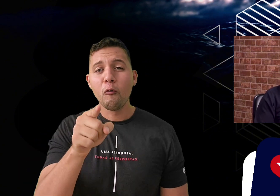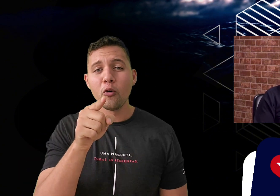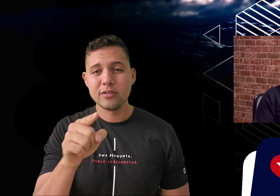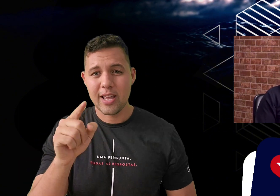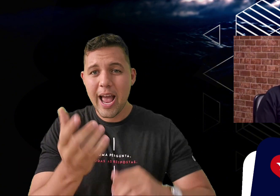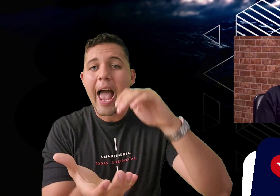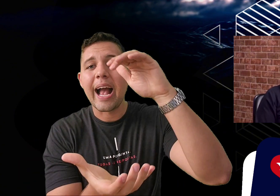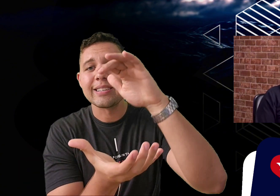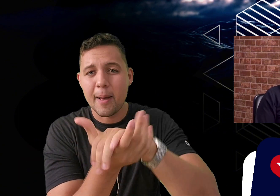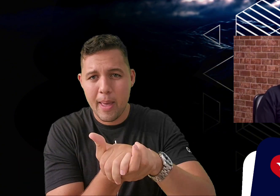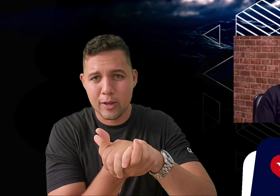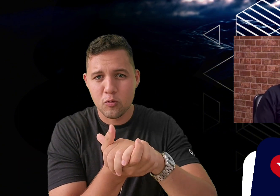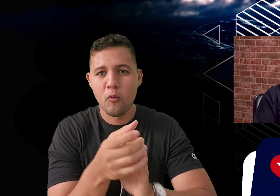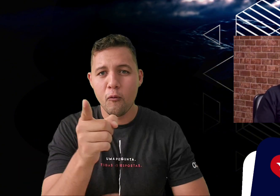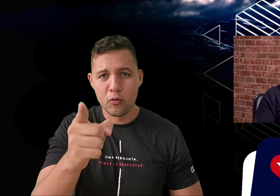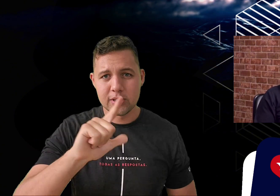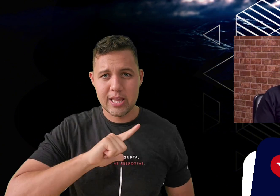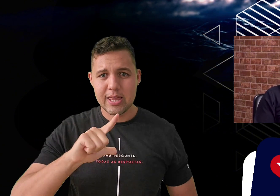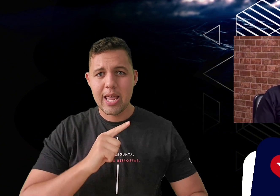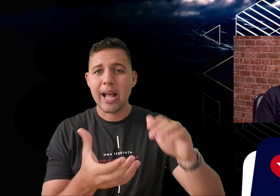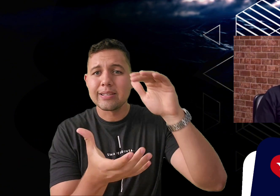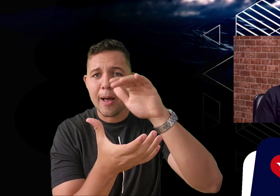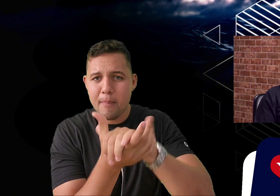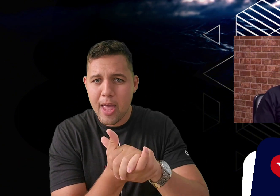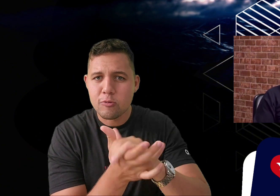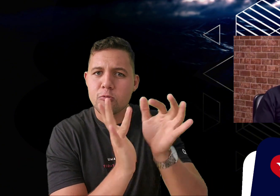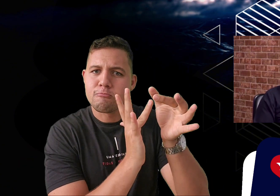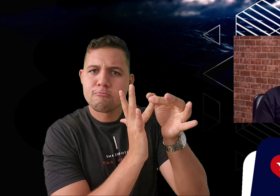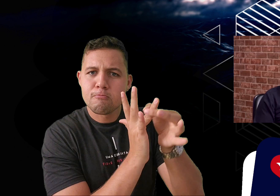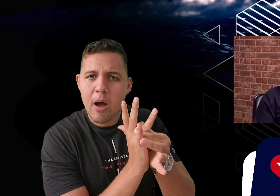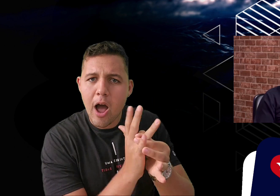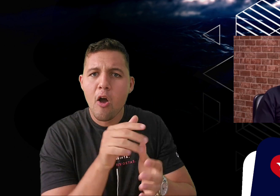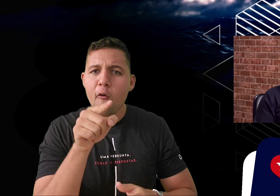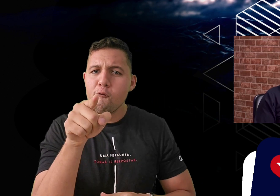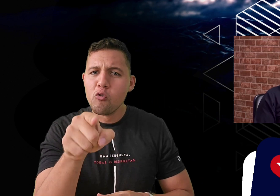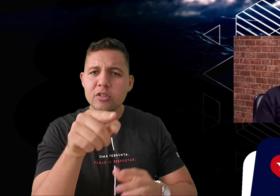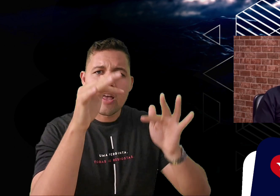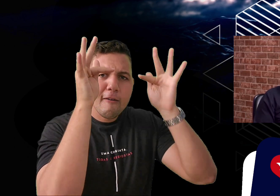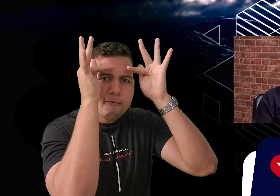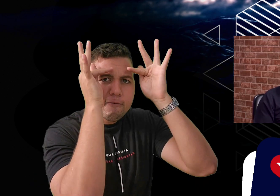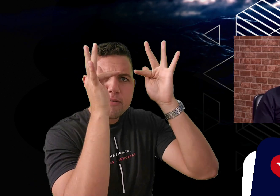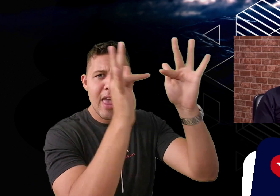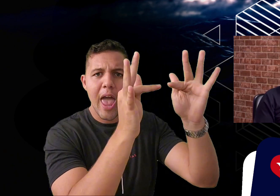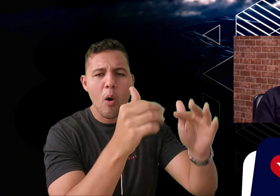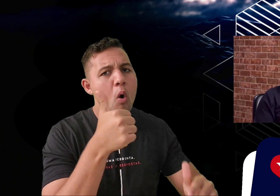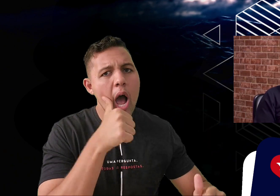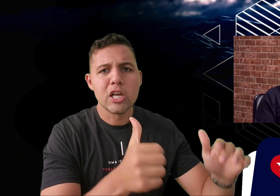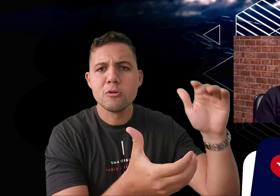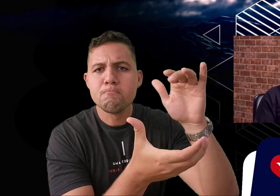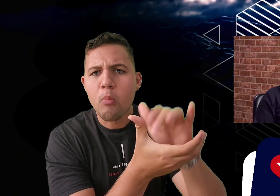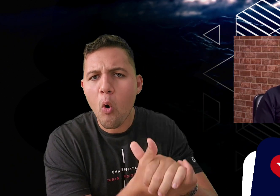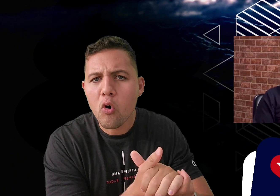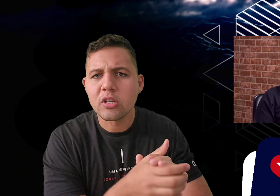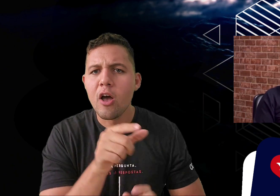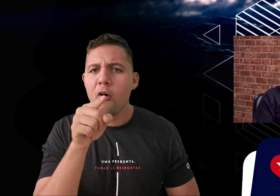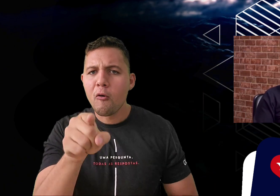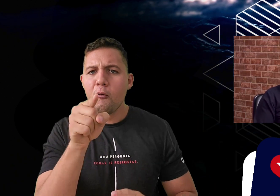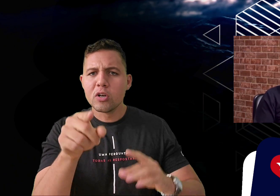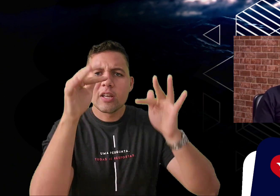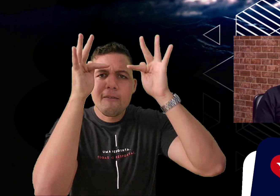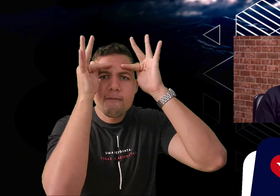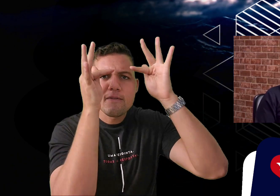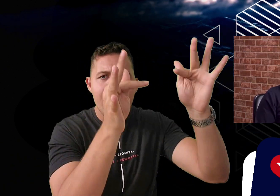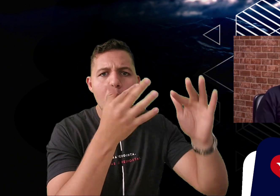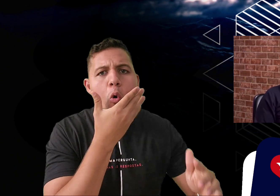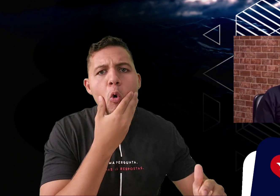você, marido, tem esposa, você entende melhor o que é a aliança com Deus, o que é o casamento com Deus, quando ele diz o teu Criador